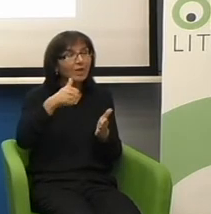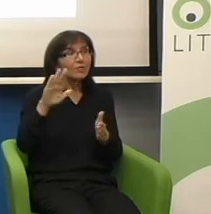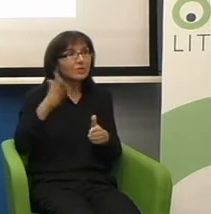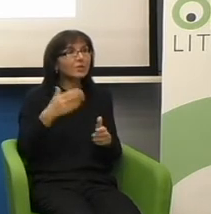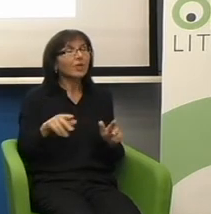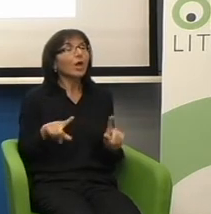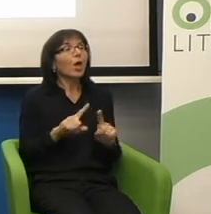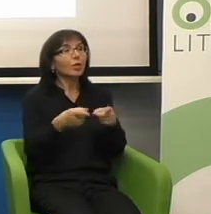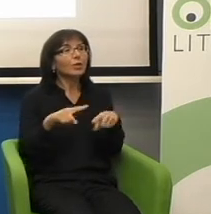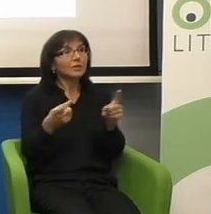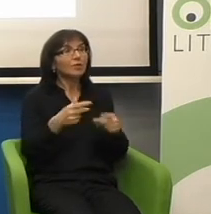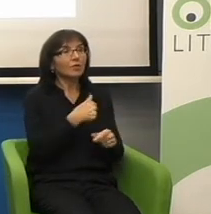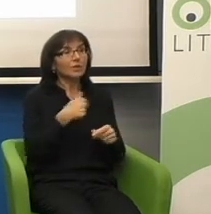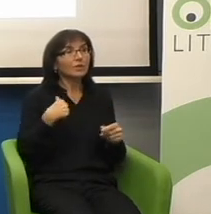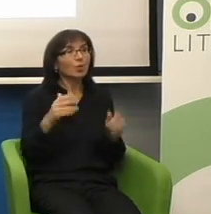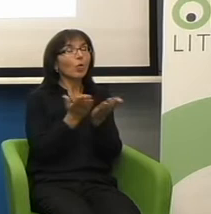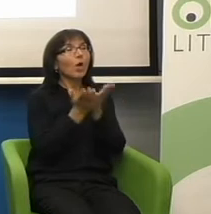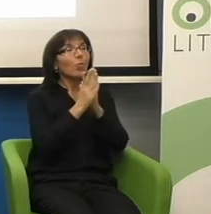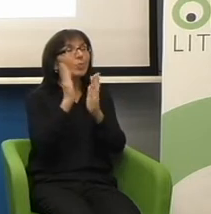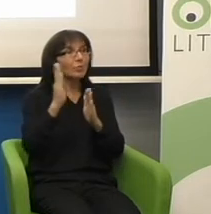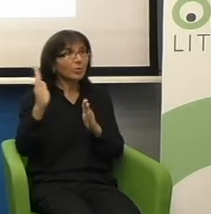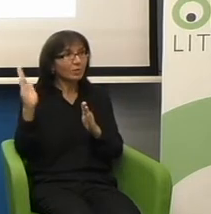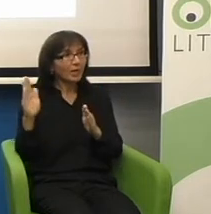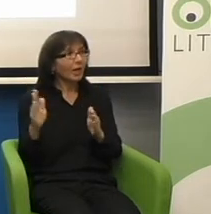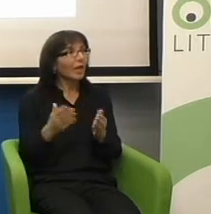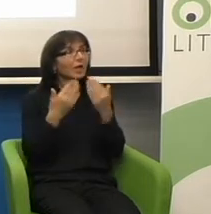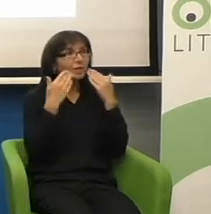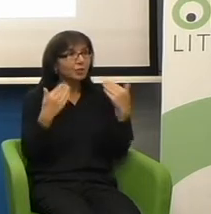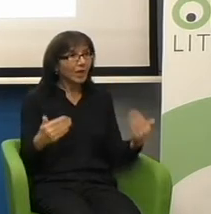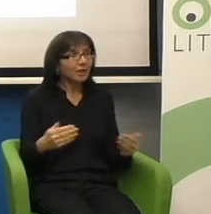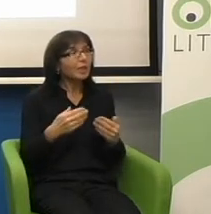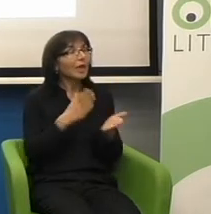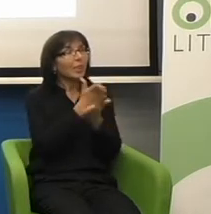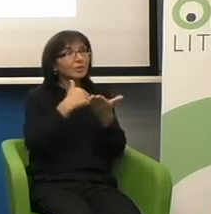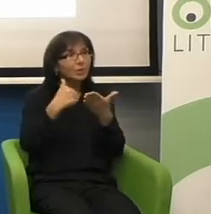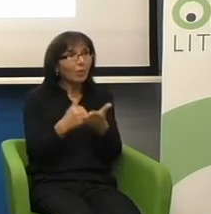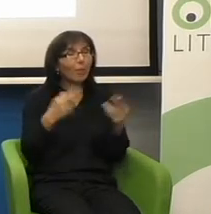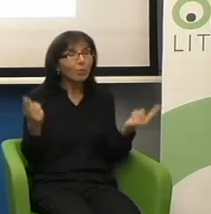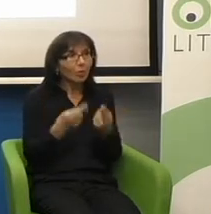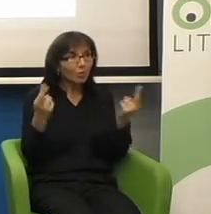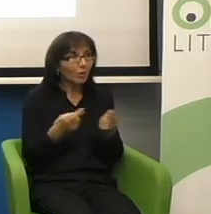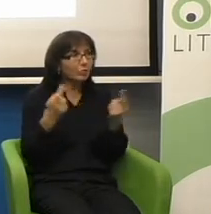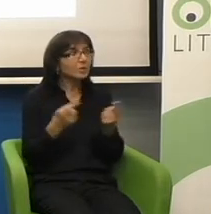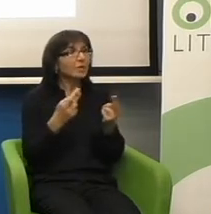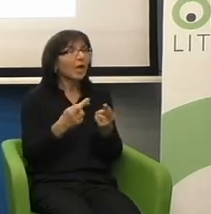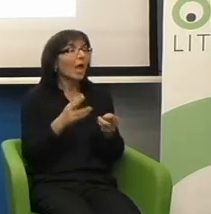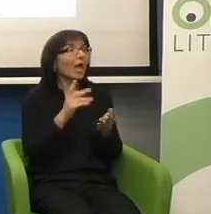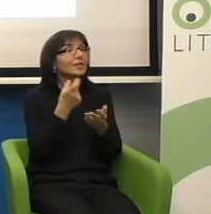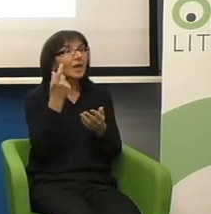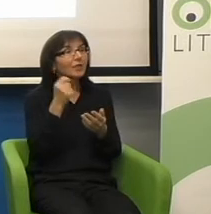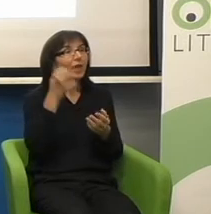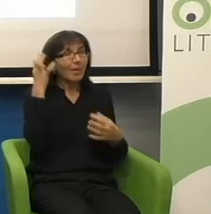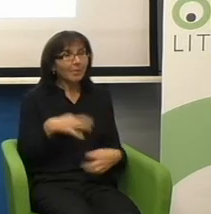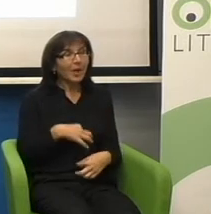bibliotekę dzięki działowi promocji naszej biblioteki. Tutaj za chwilę kierowniczka działu promocji też do Państwa kilka